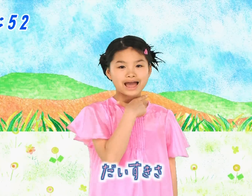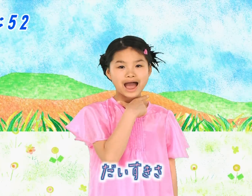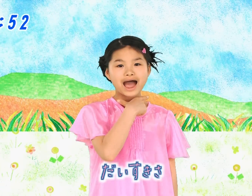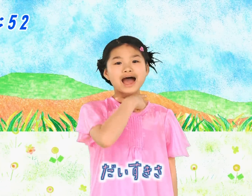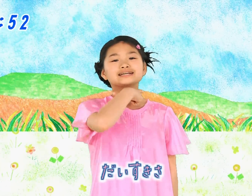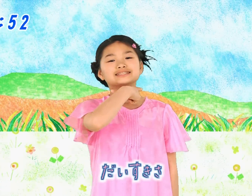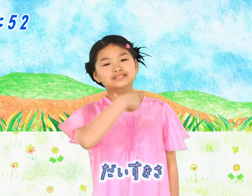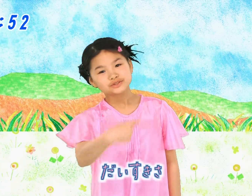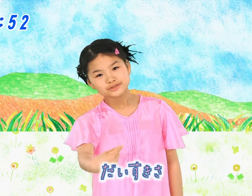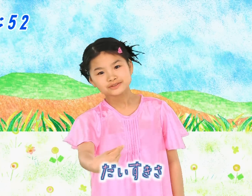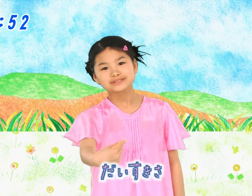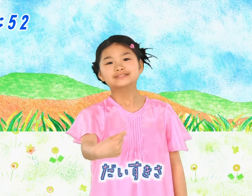ありがとう